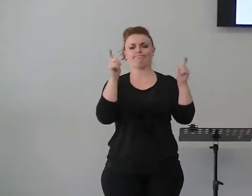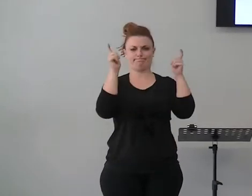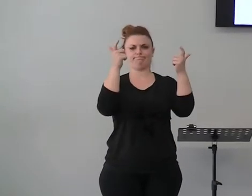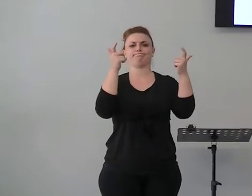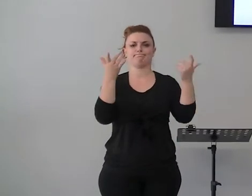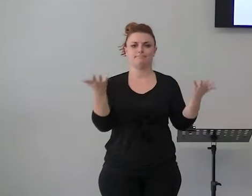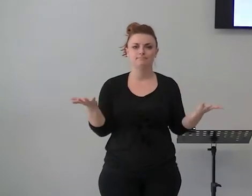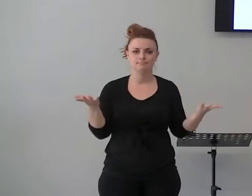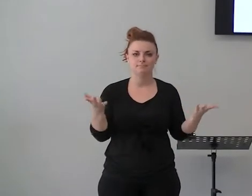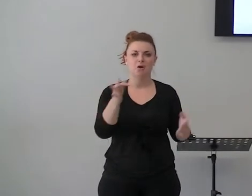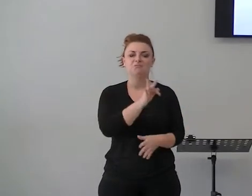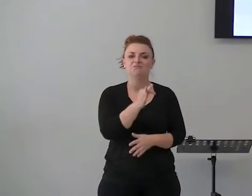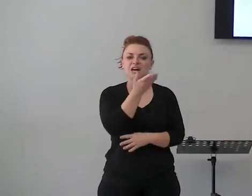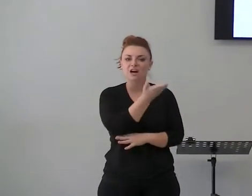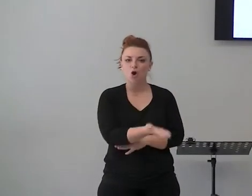Ce l'ha con un fico.